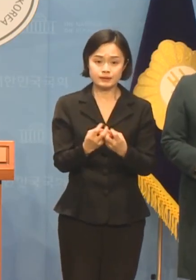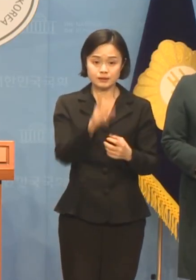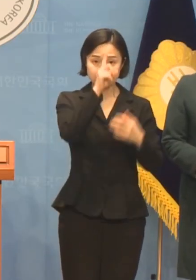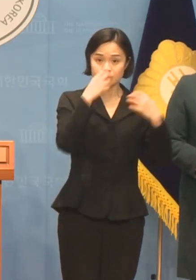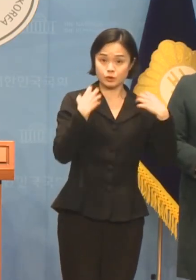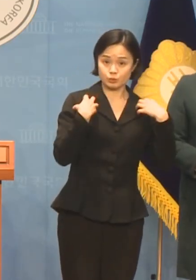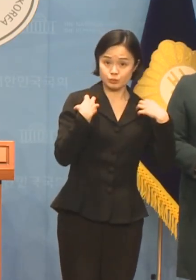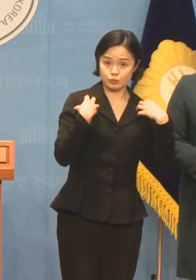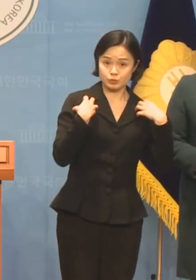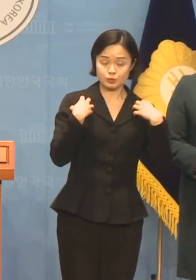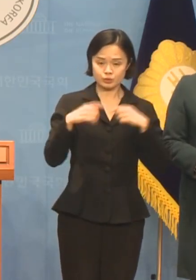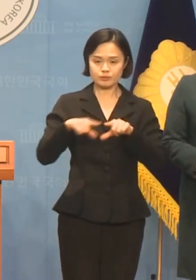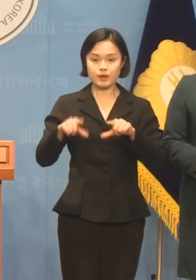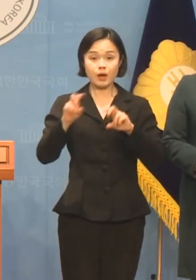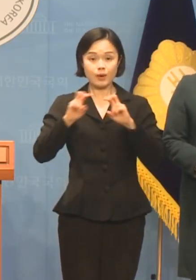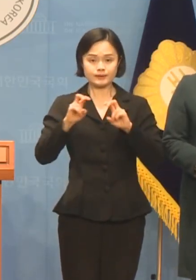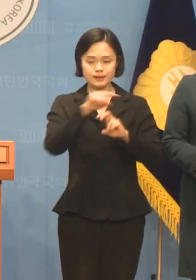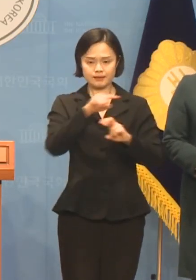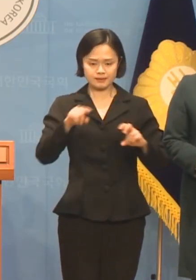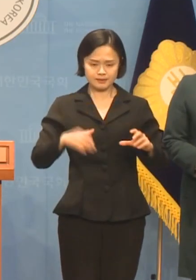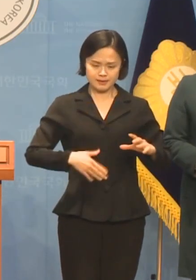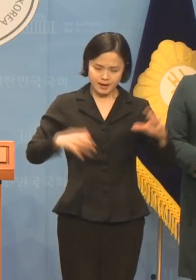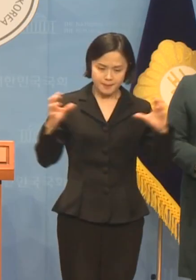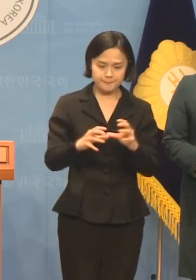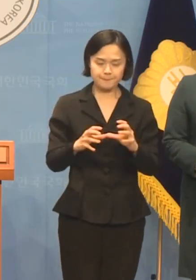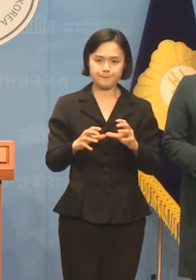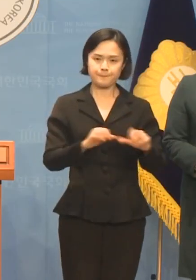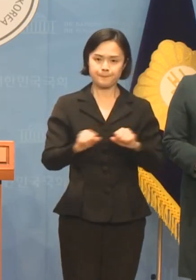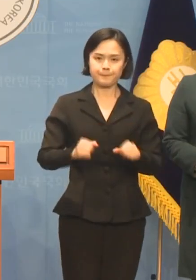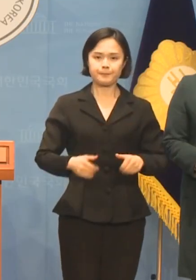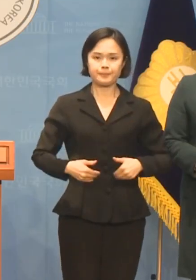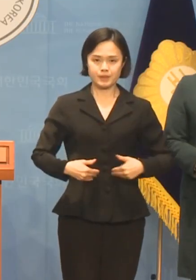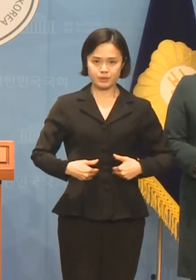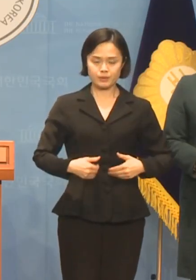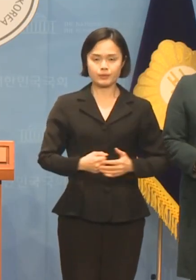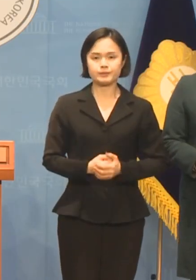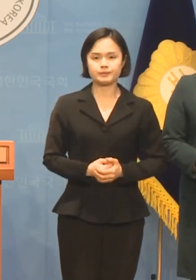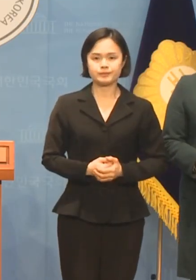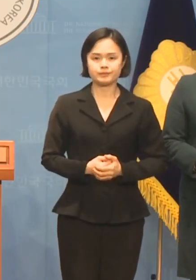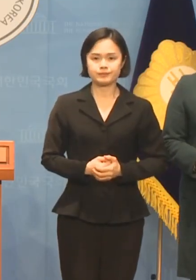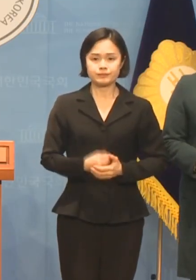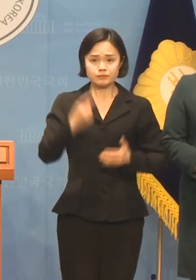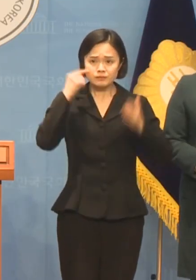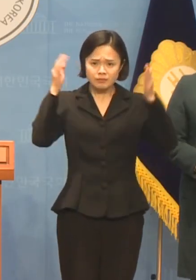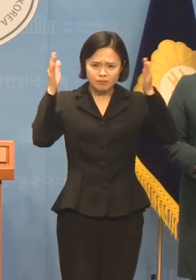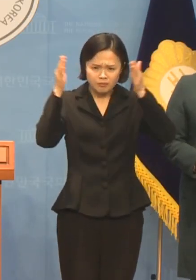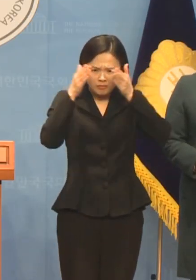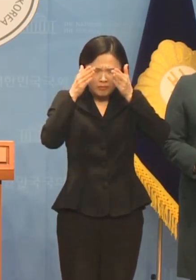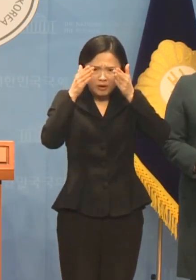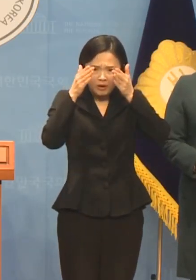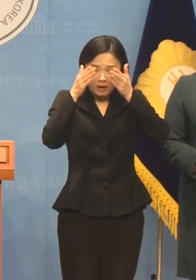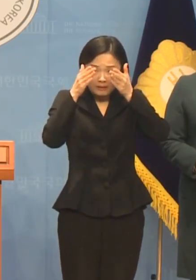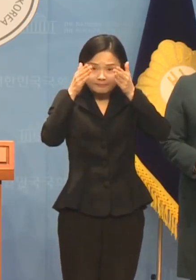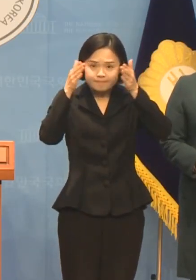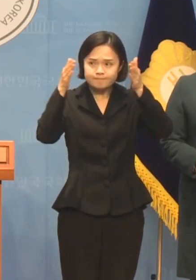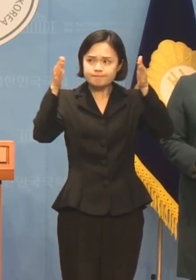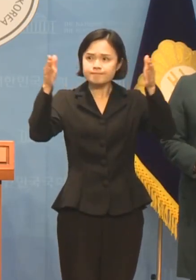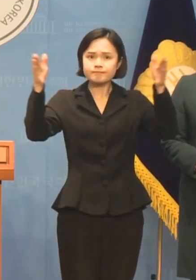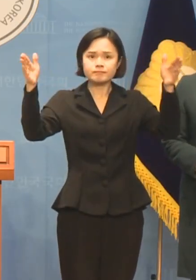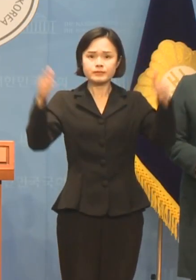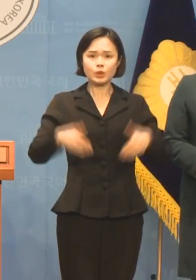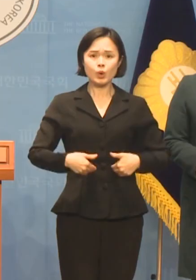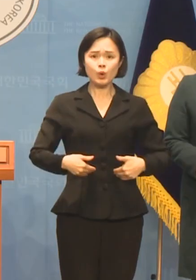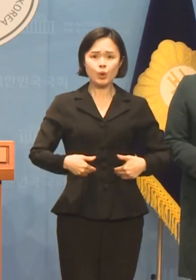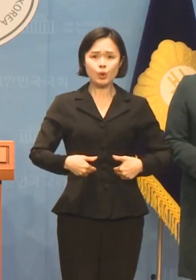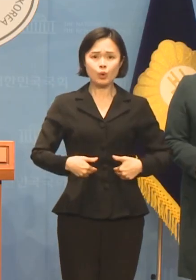갈라파고스 현상을 만드는 우물안 개구리 전략에서 이제는 벗어나야 합니다. 지금은 그 우려에서 벗어날 수가